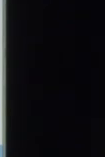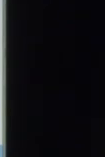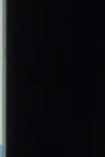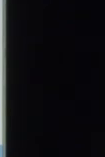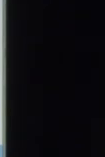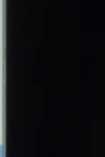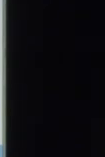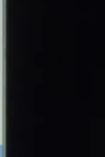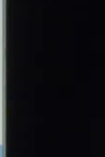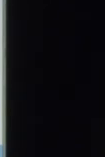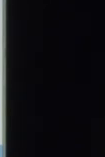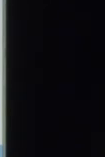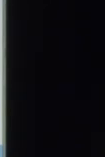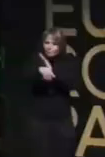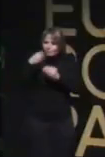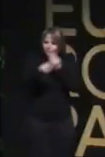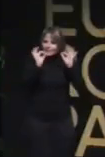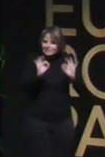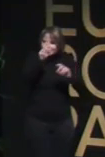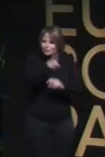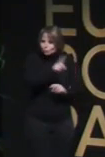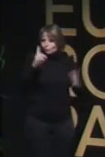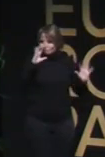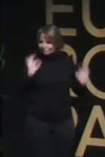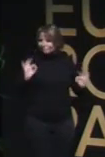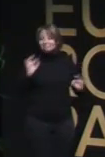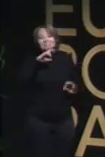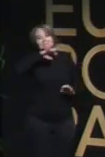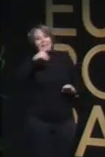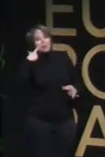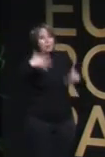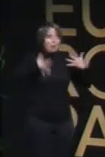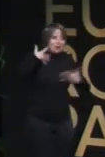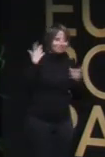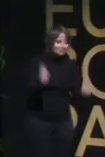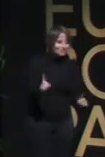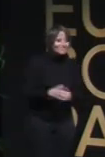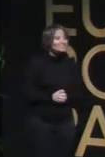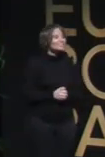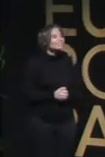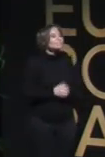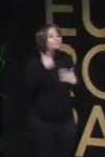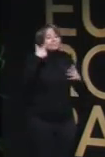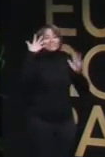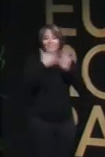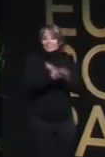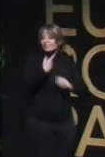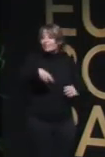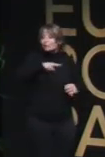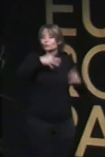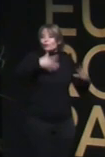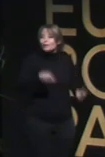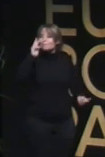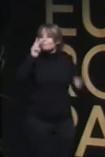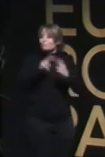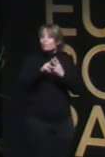me explico un poco con esta idea, ¿no? Me alegro de que no sea el único. Por lo tanto, nos encontramos con la familia